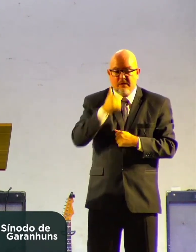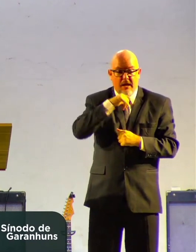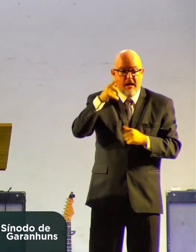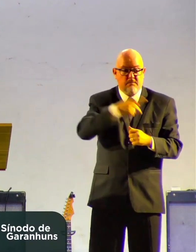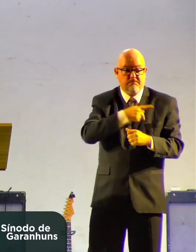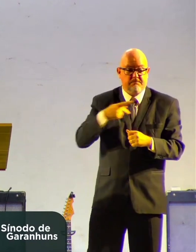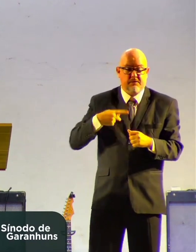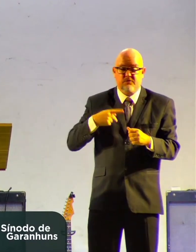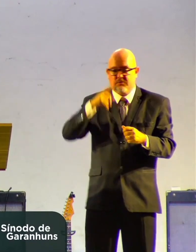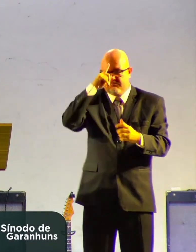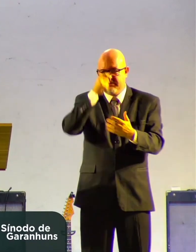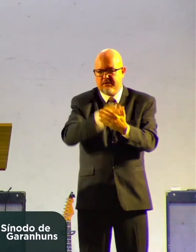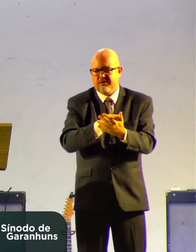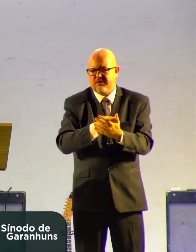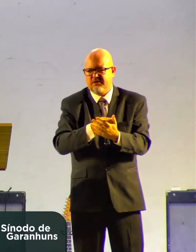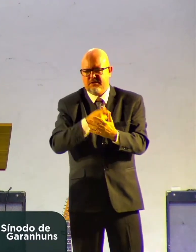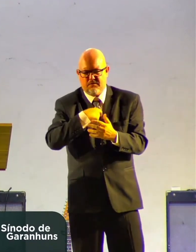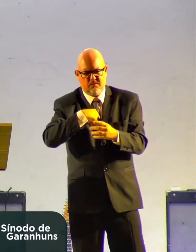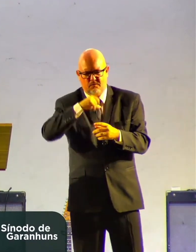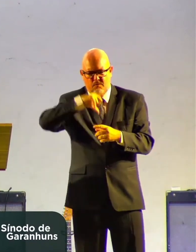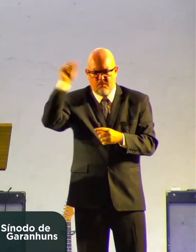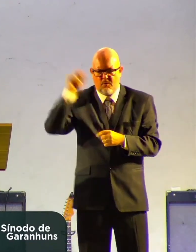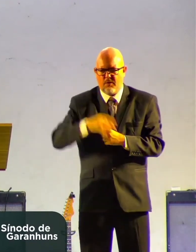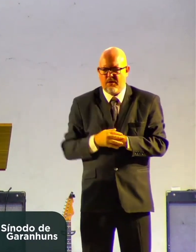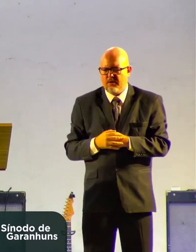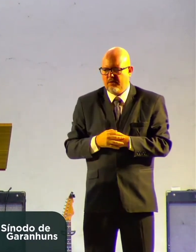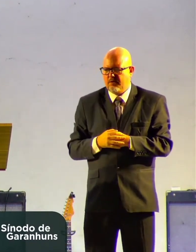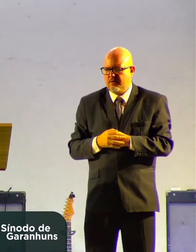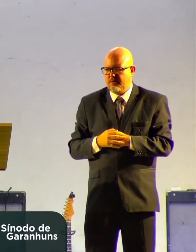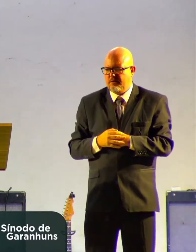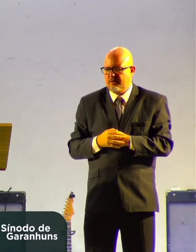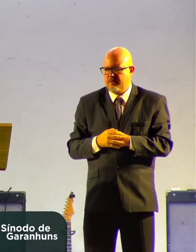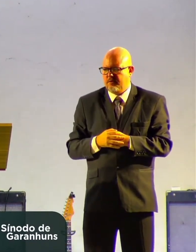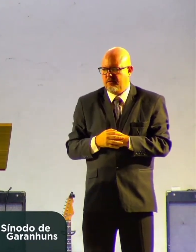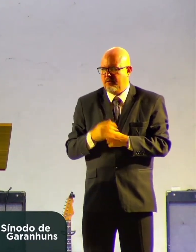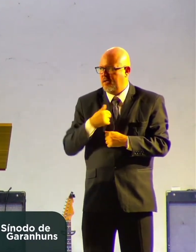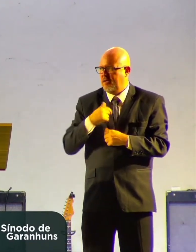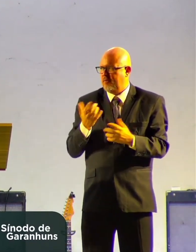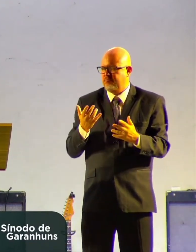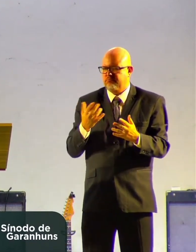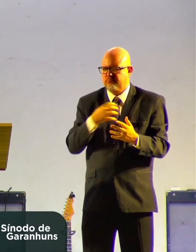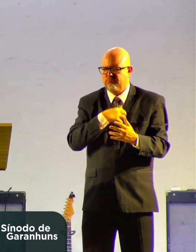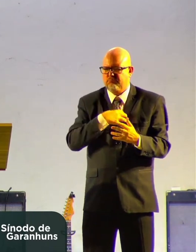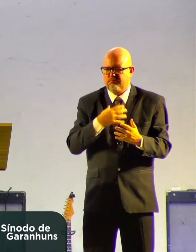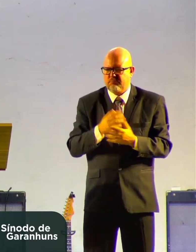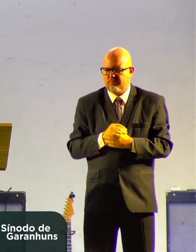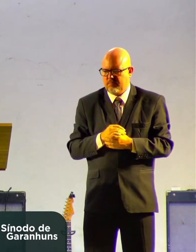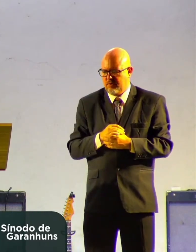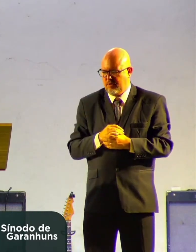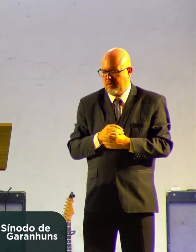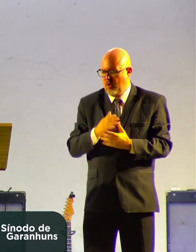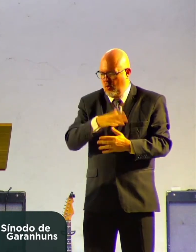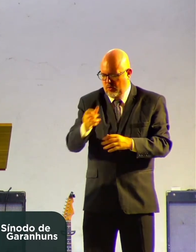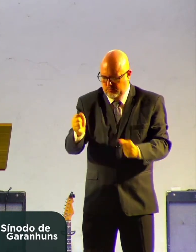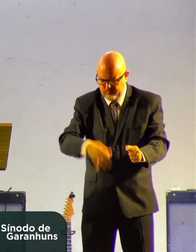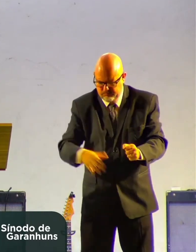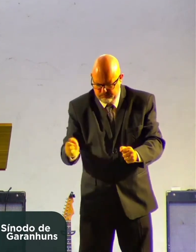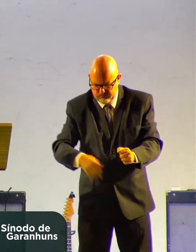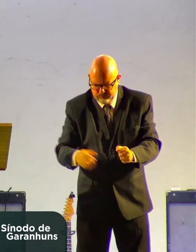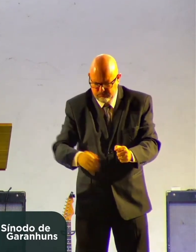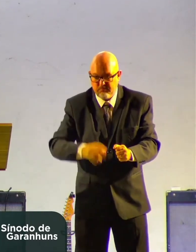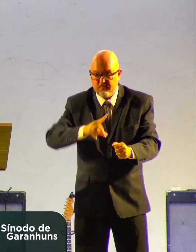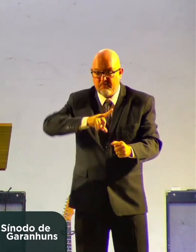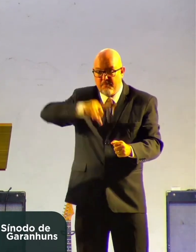Então o pastor Erlo tomou a decisão: eu vou embora daqui. Eu não tenho autoridade para pregar mais aqui. E quando ele estava arrumando as